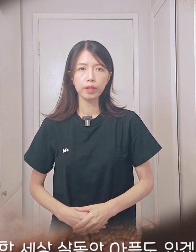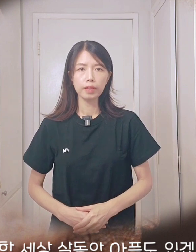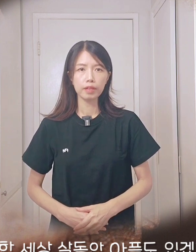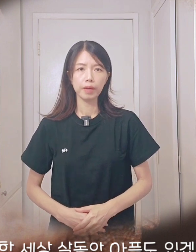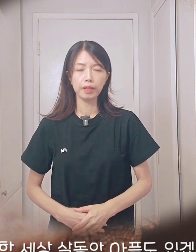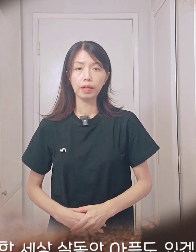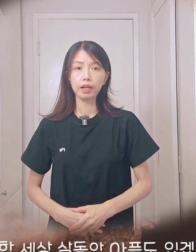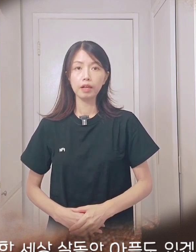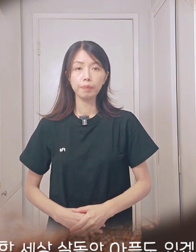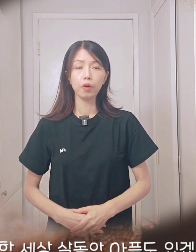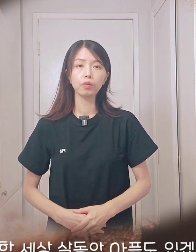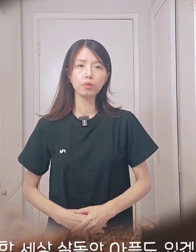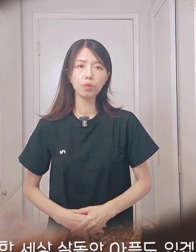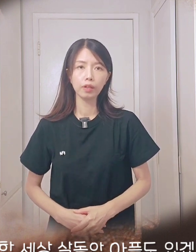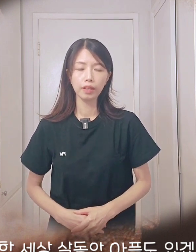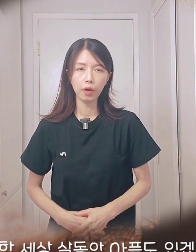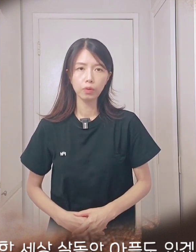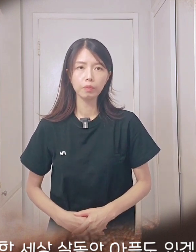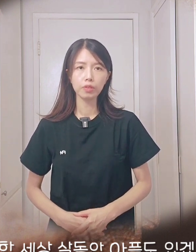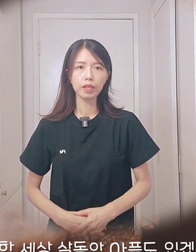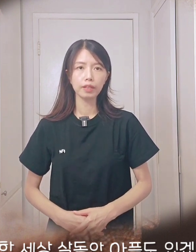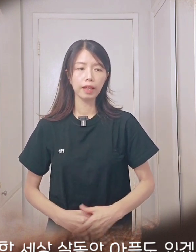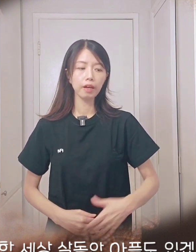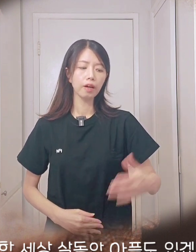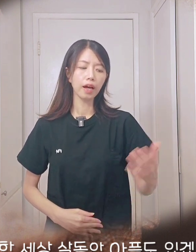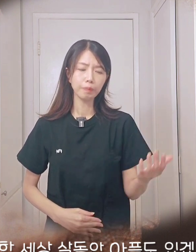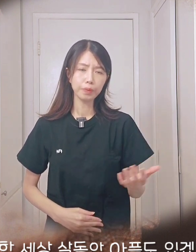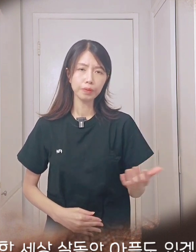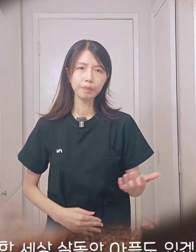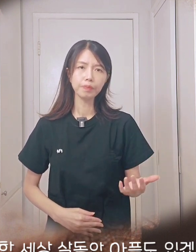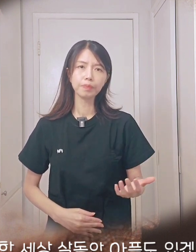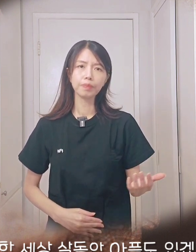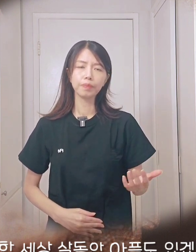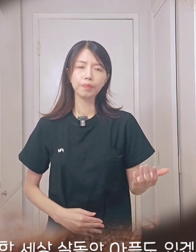아픔도 있겠지만 아까 배웠던 수어가 다 나오는 문장인데요.